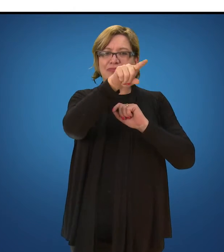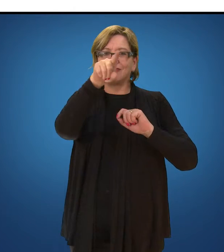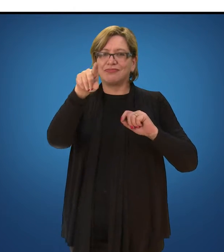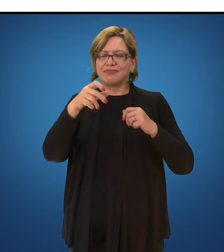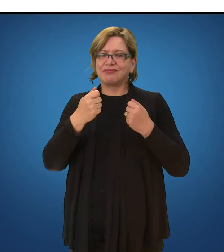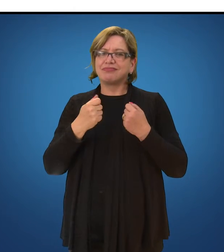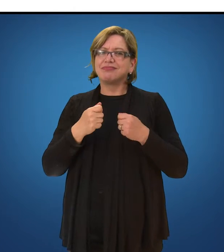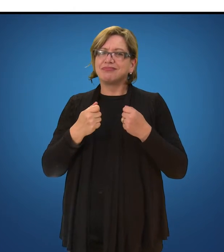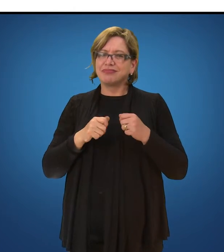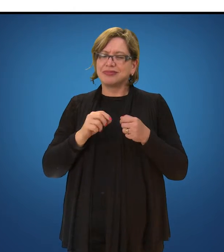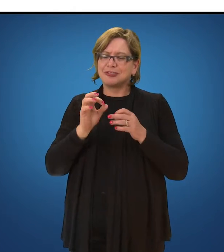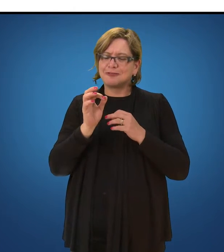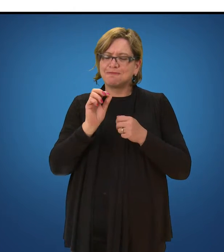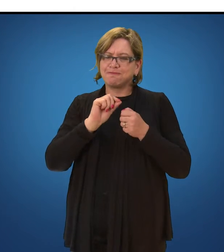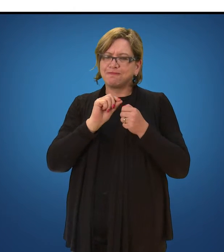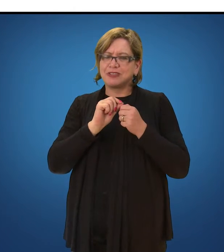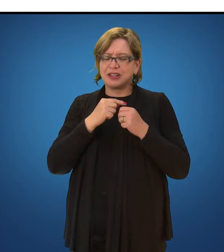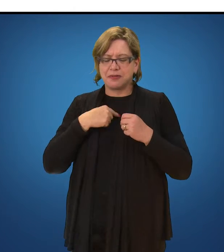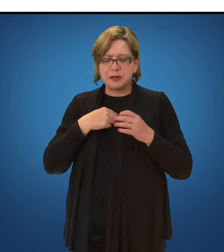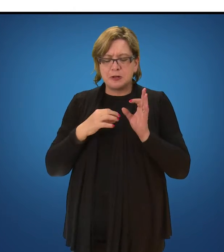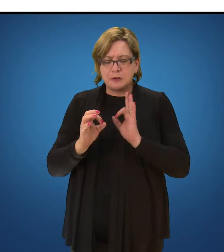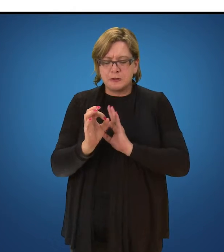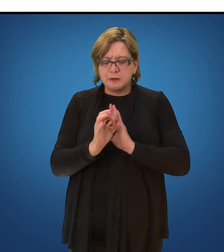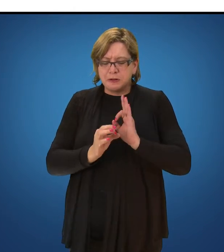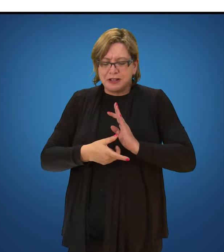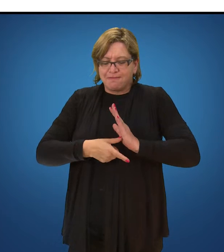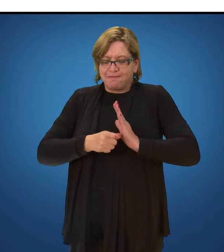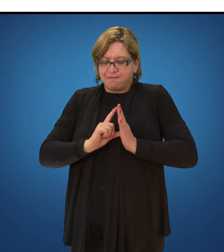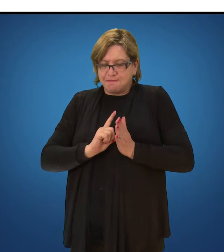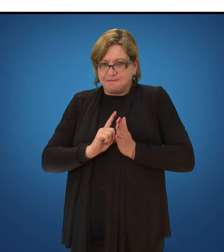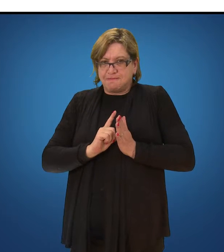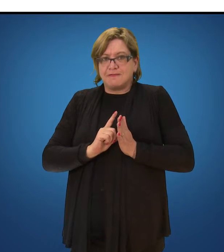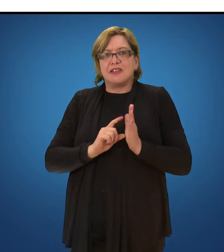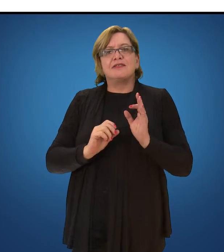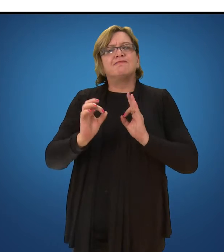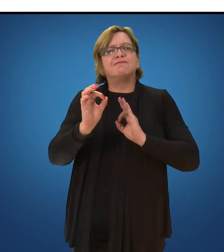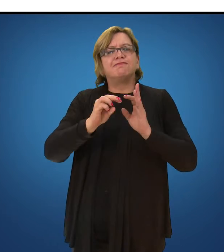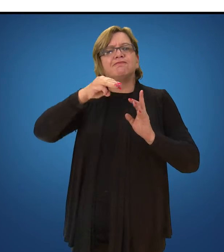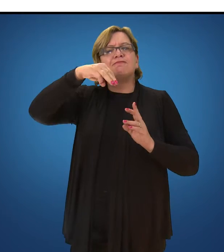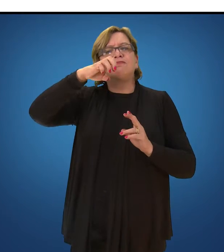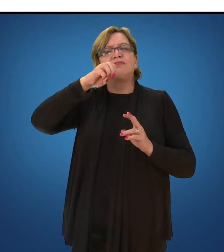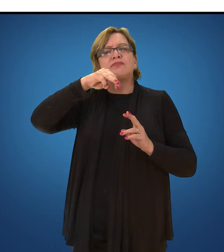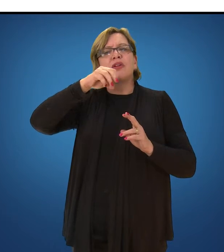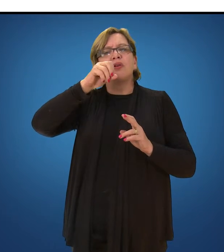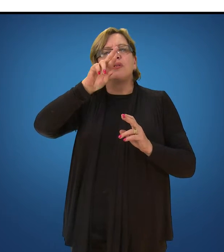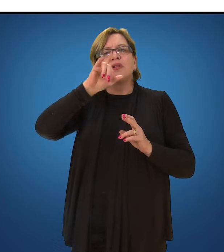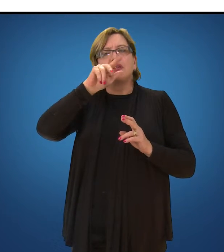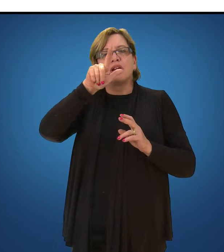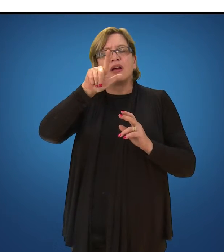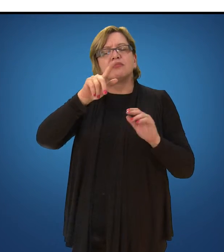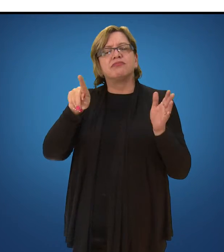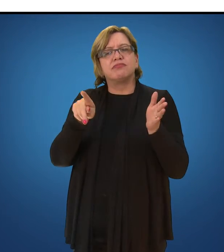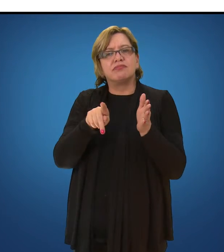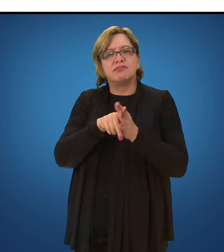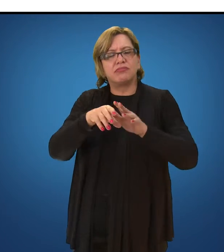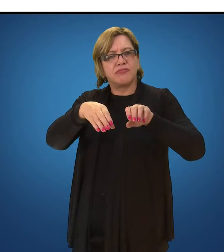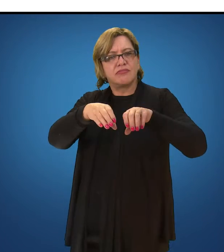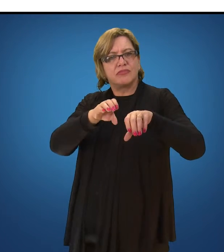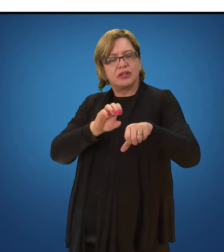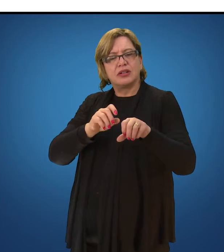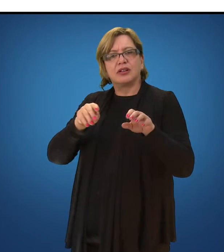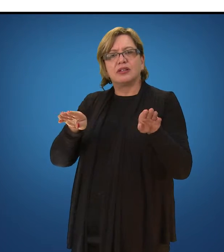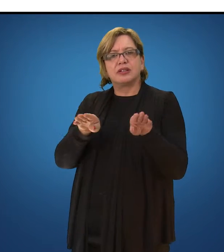está se preparando para escrever, para produzir um memorial da formação e da prática docente, é